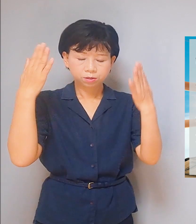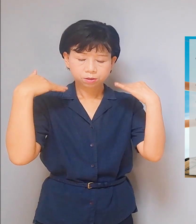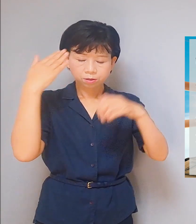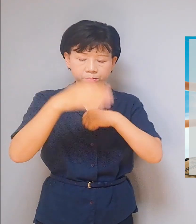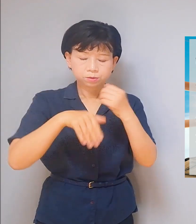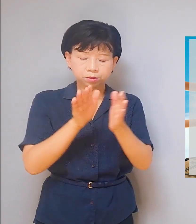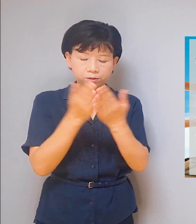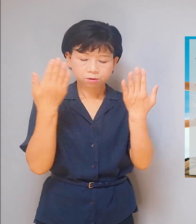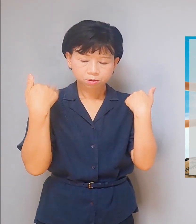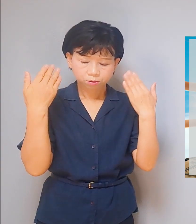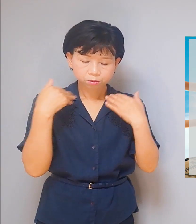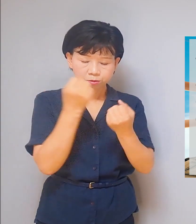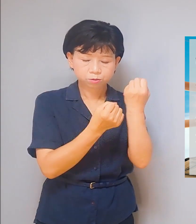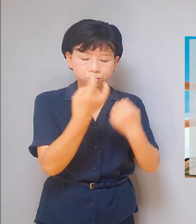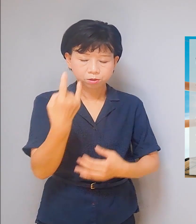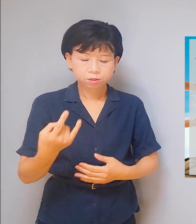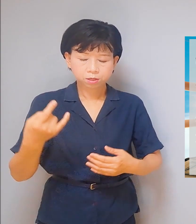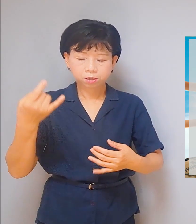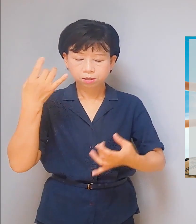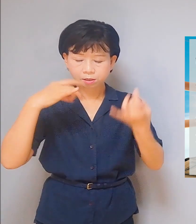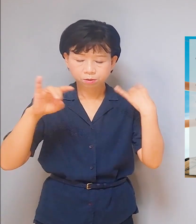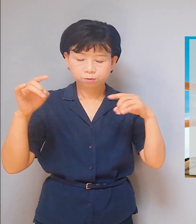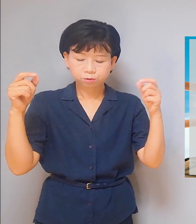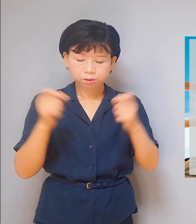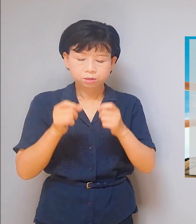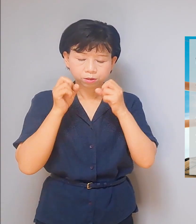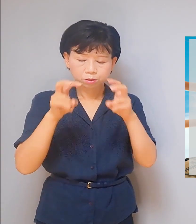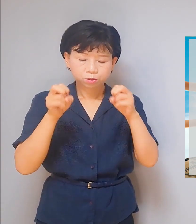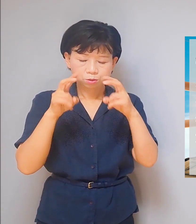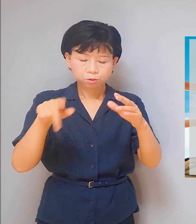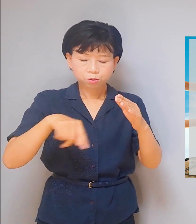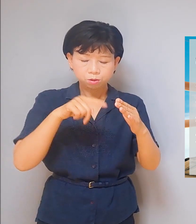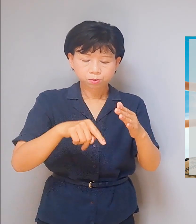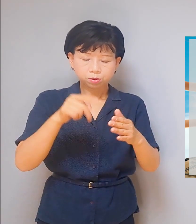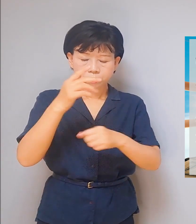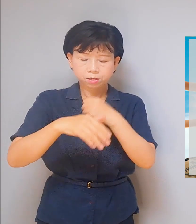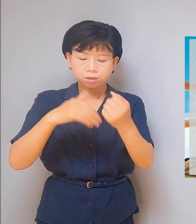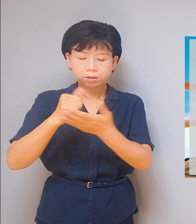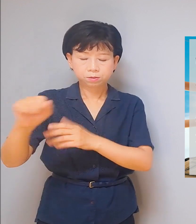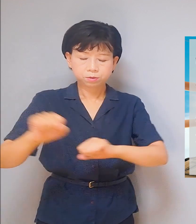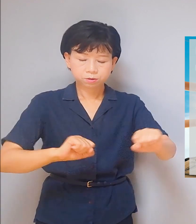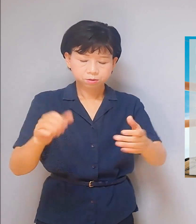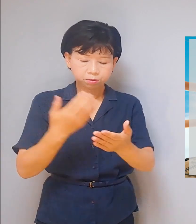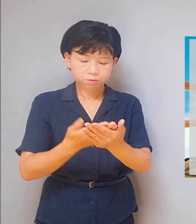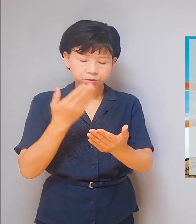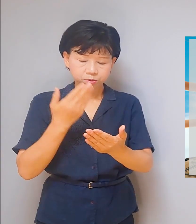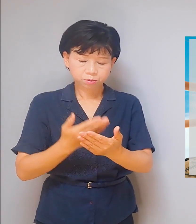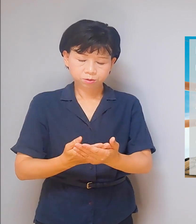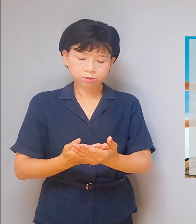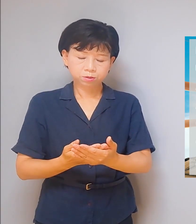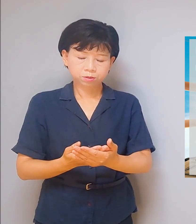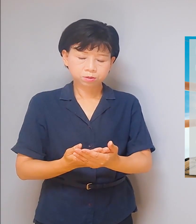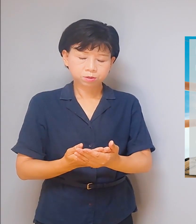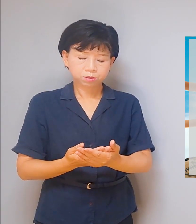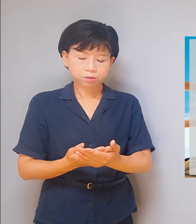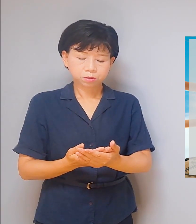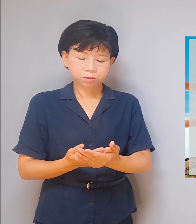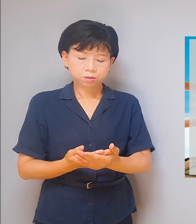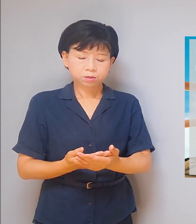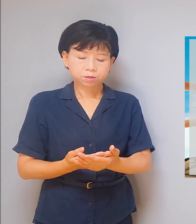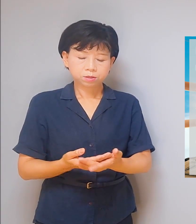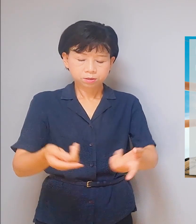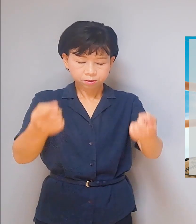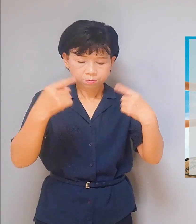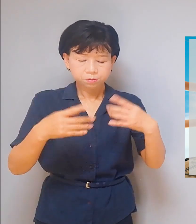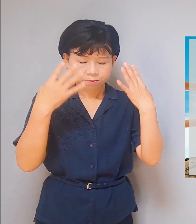수련회 태국 단기 선교 가운데 하나님의 성령께서 역사하여 주옵소서. 더 많이